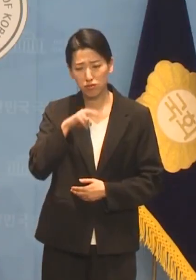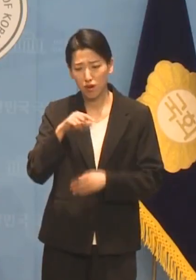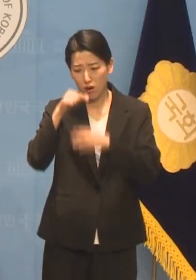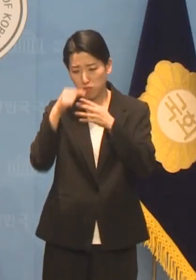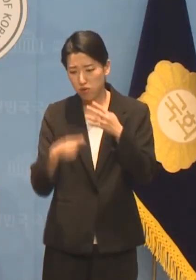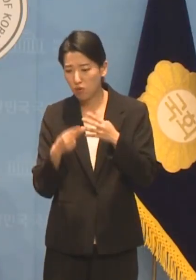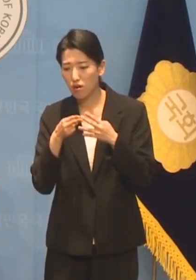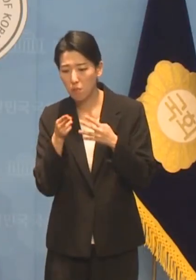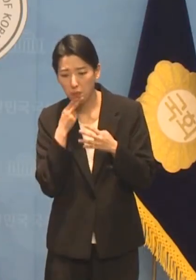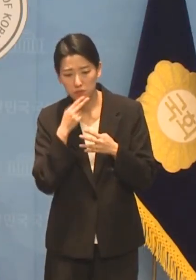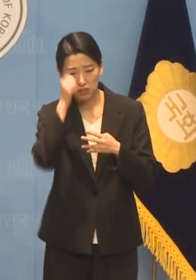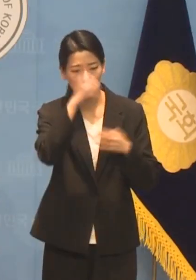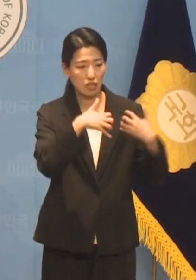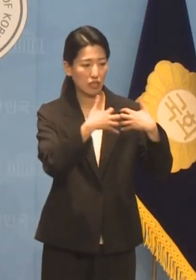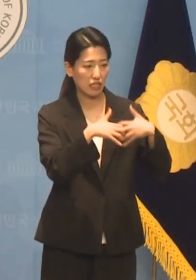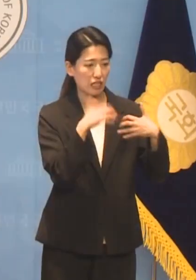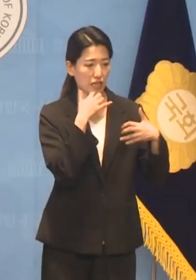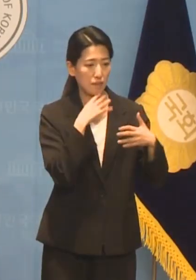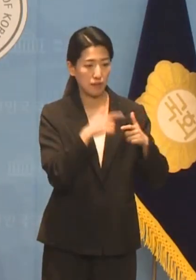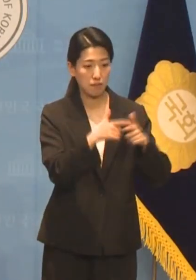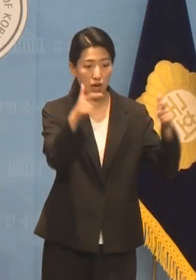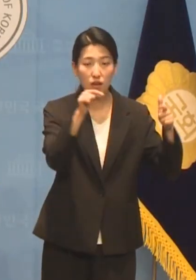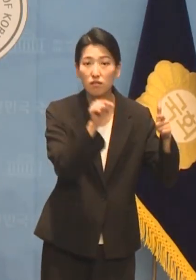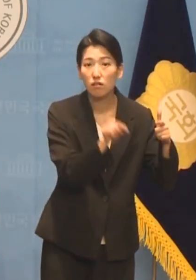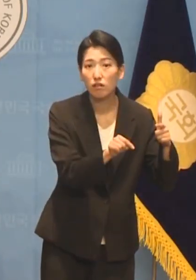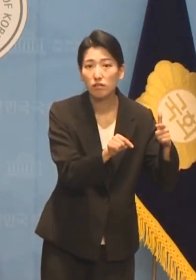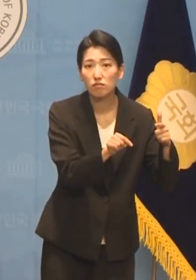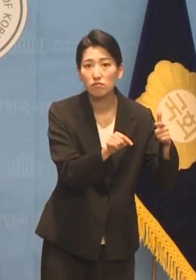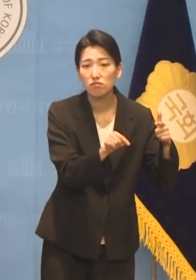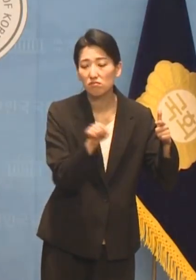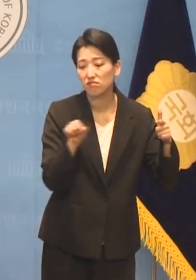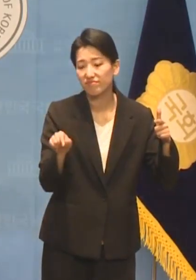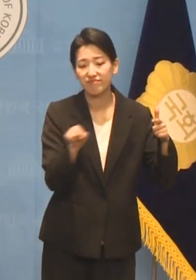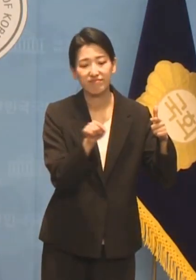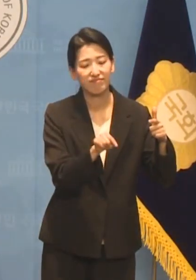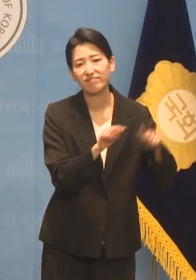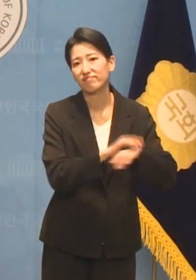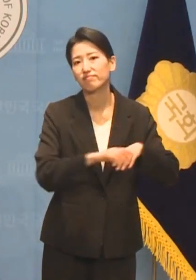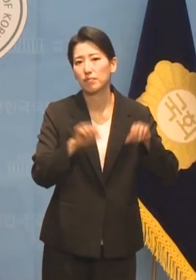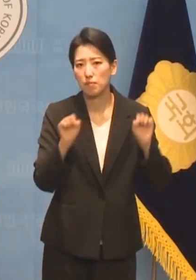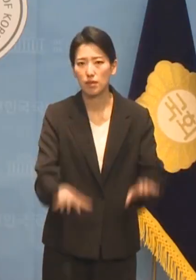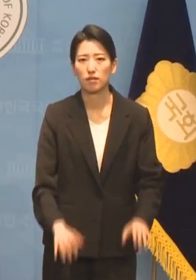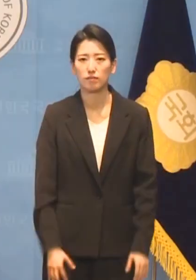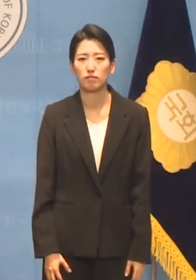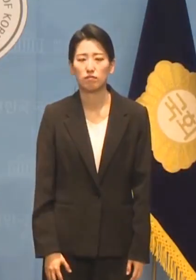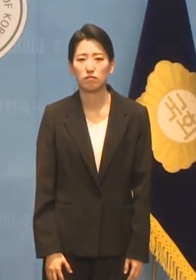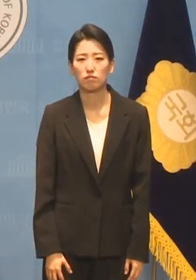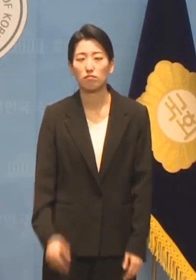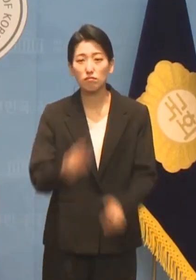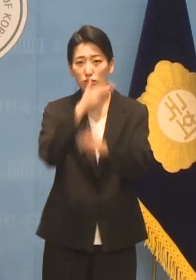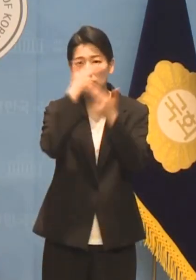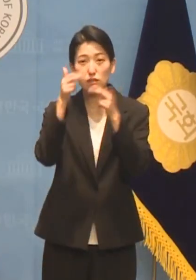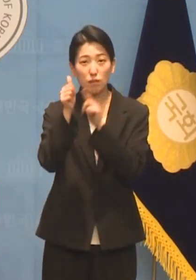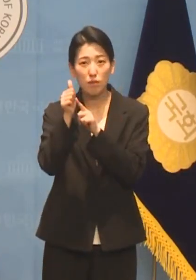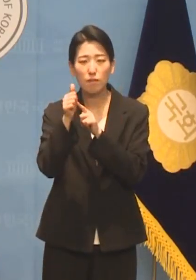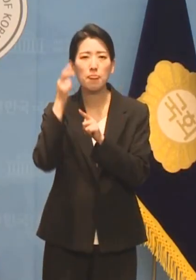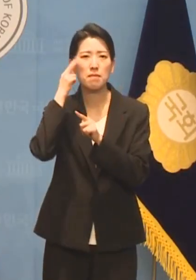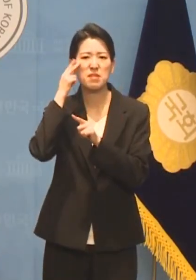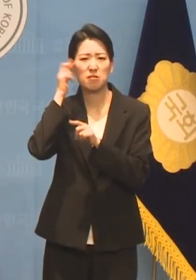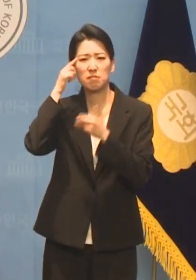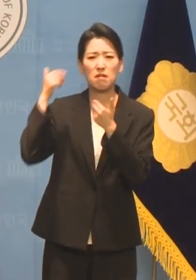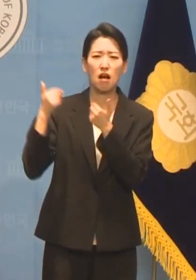고철과 다름없습니다. 저는 반미 친중하던 이재명 대표가 미국 기업과 미국